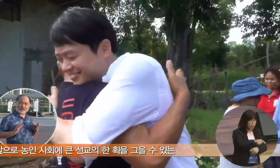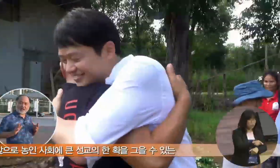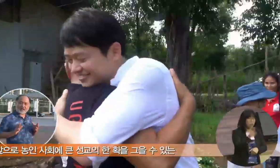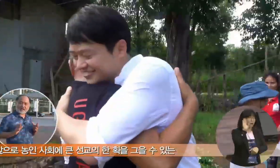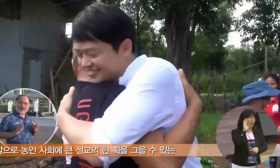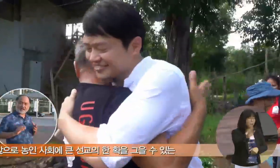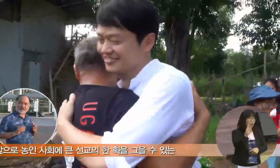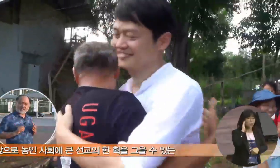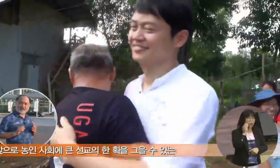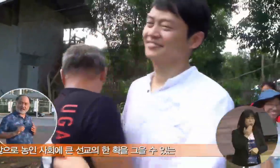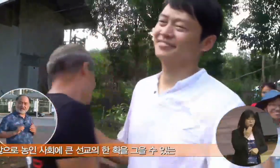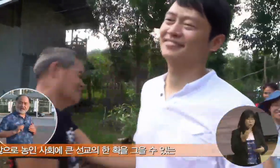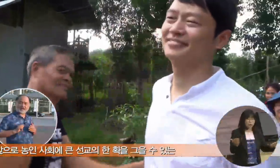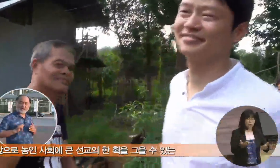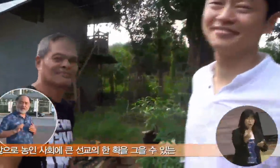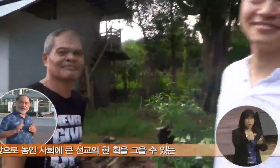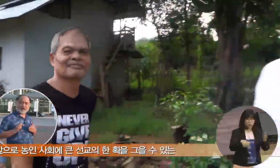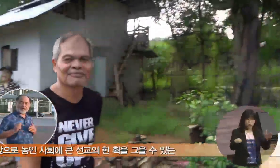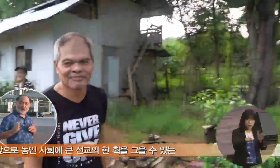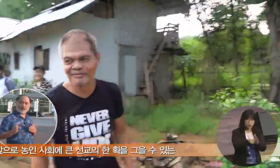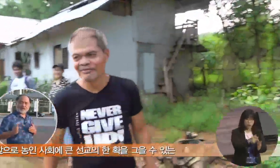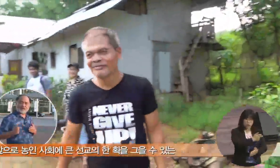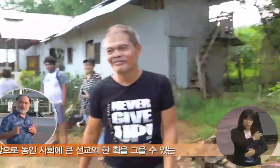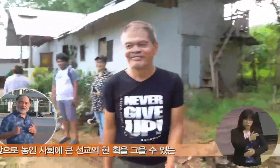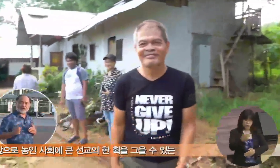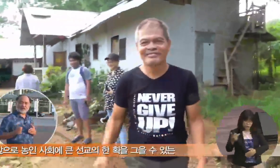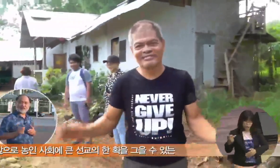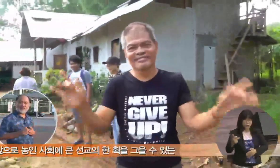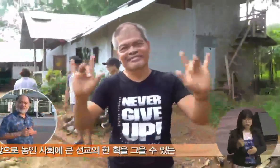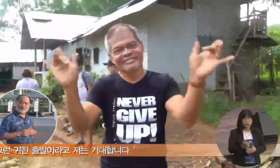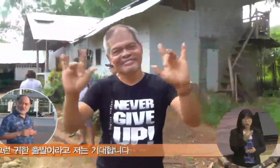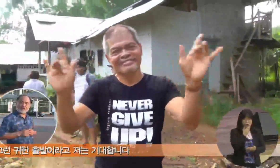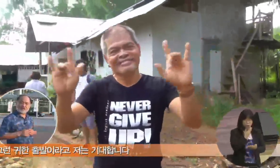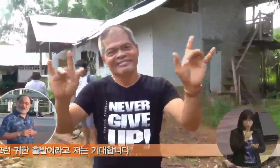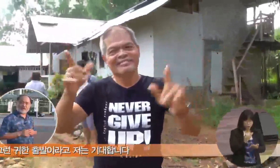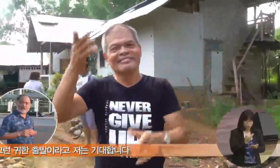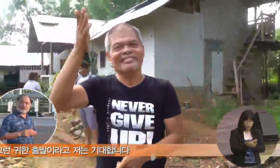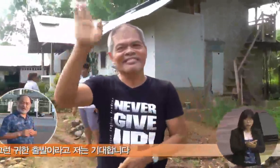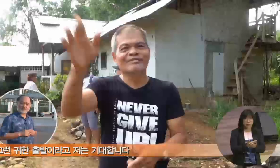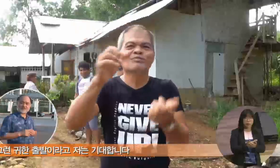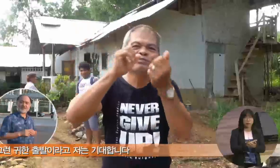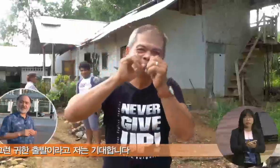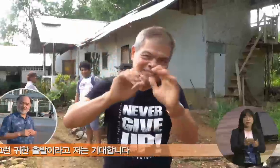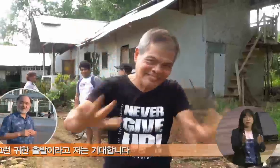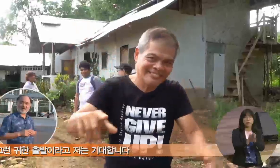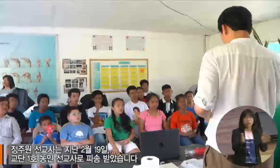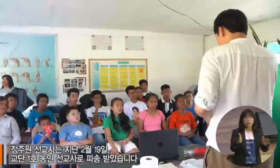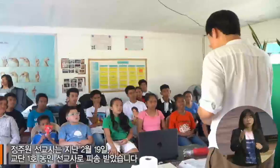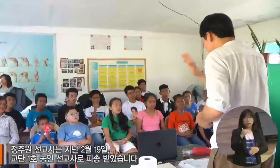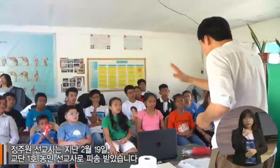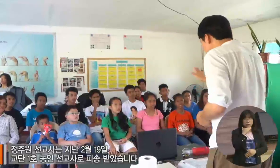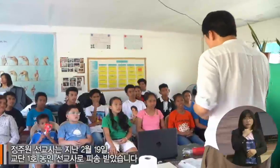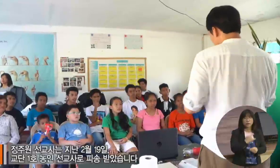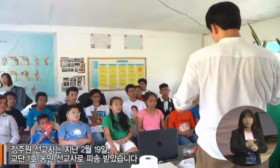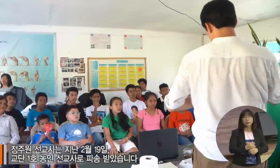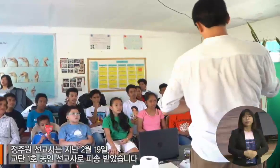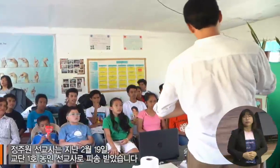사위의 큰 선교의 한 획을 그을 수 있는 그런 귀한 출발이라고 저는 기대합니다. 정주원